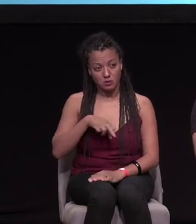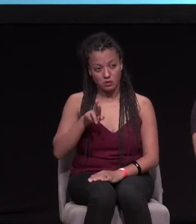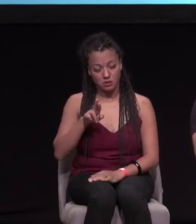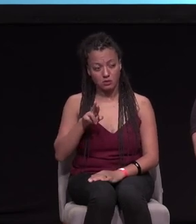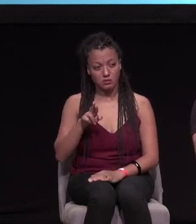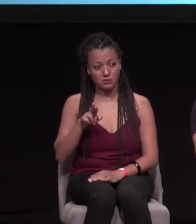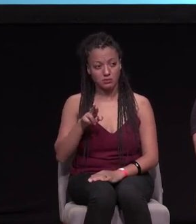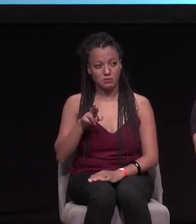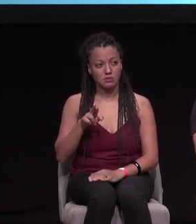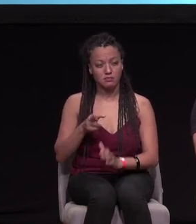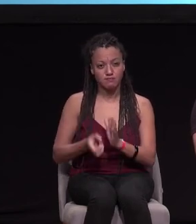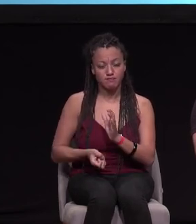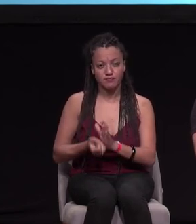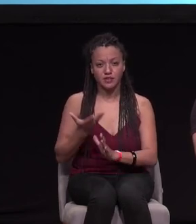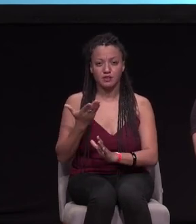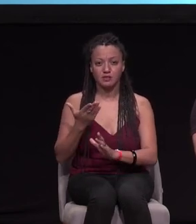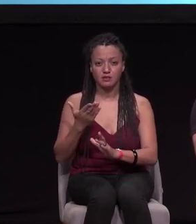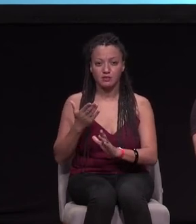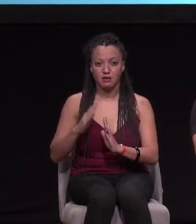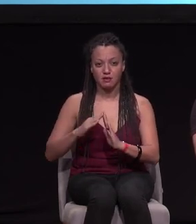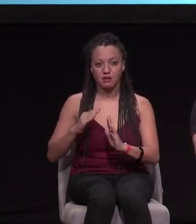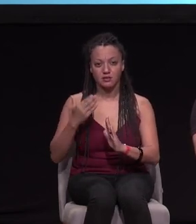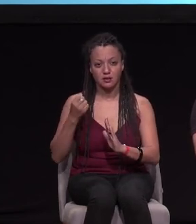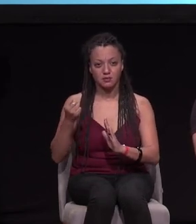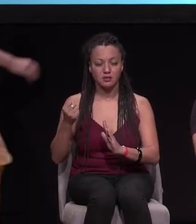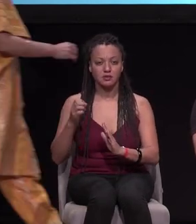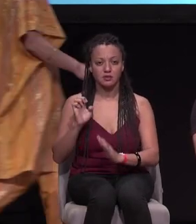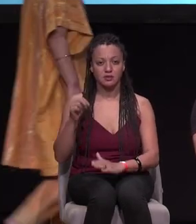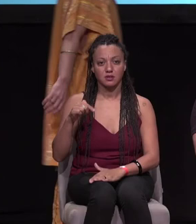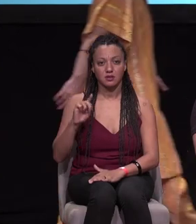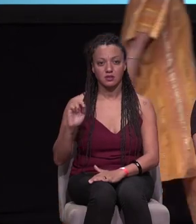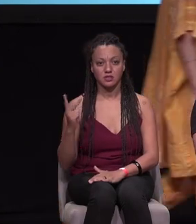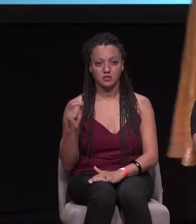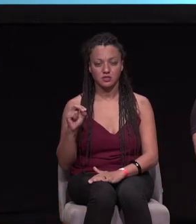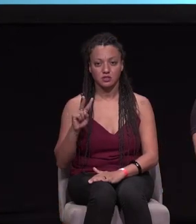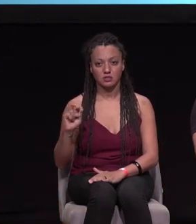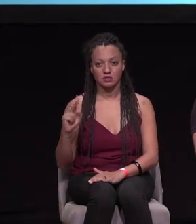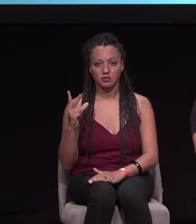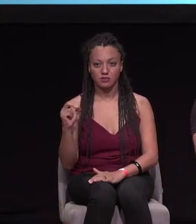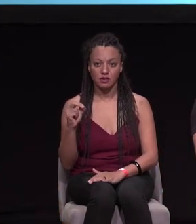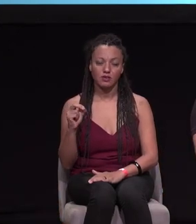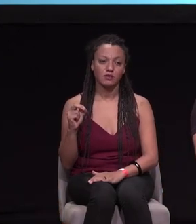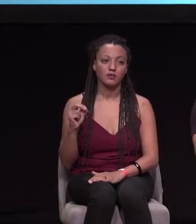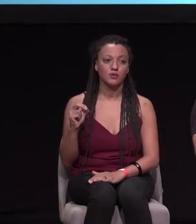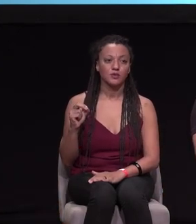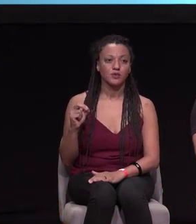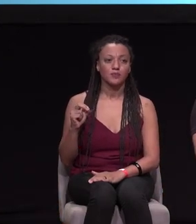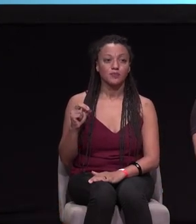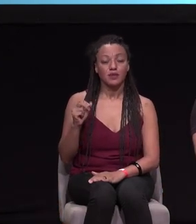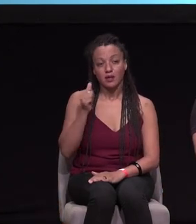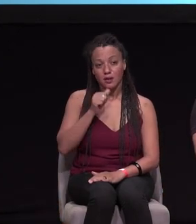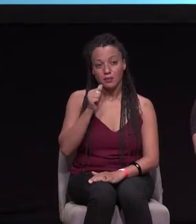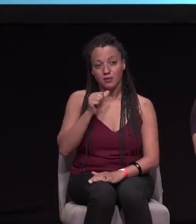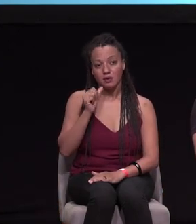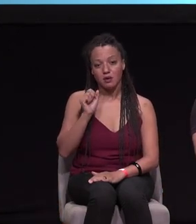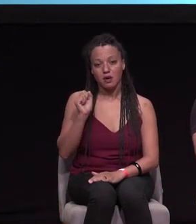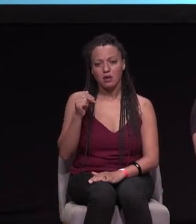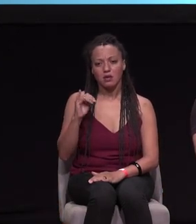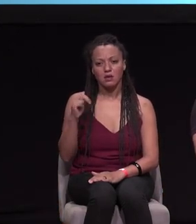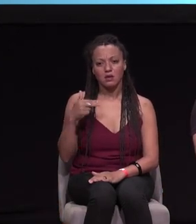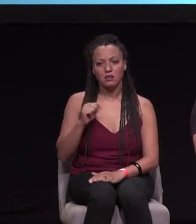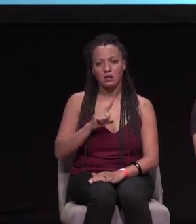partir da fundação da casa branca do engenho velho goianas o que retorna à áfrica né se